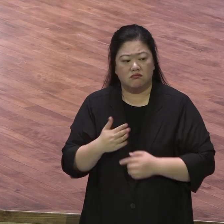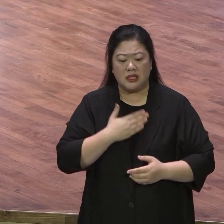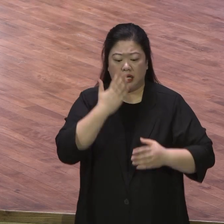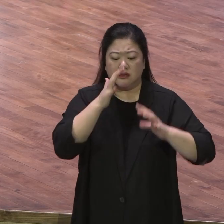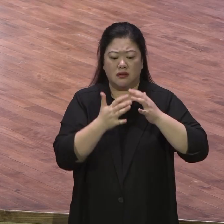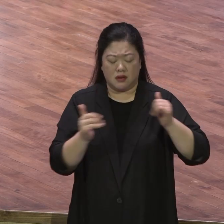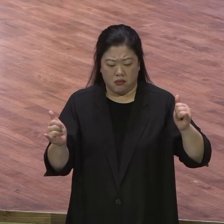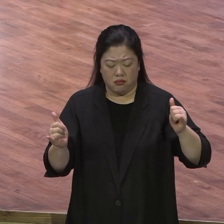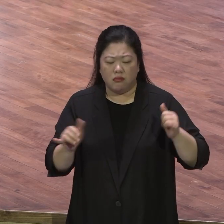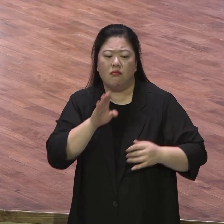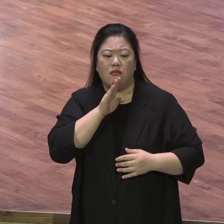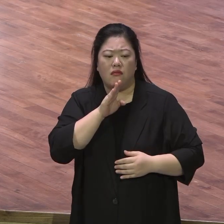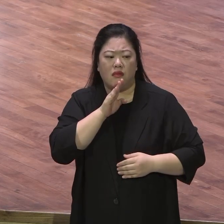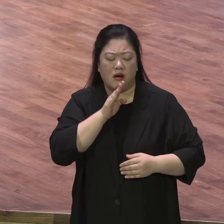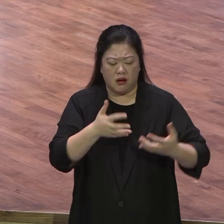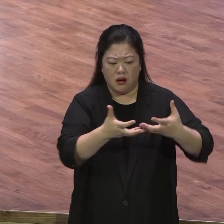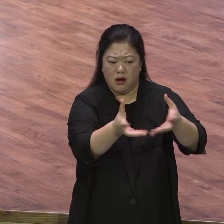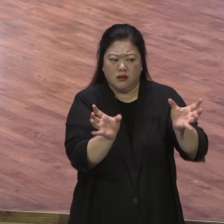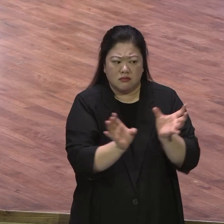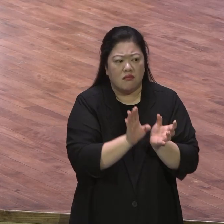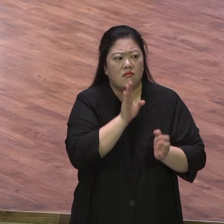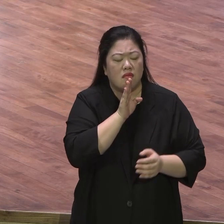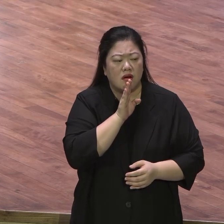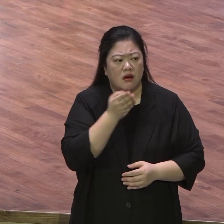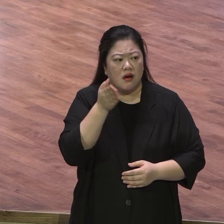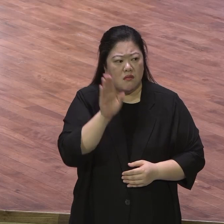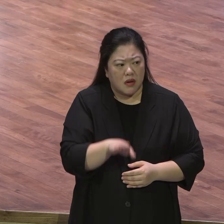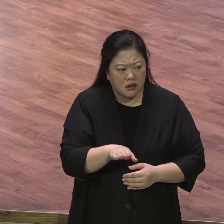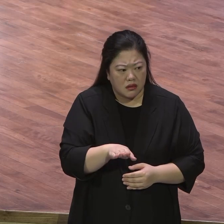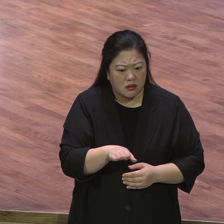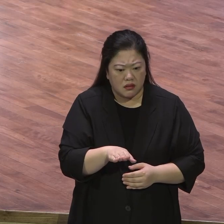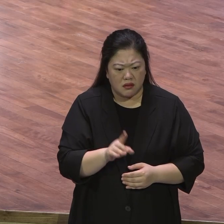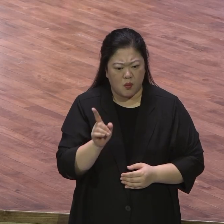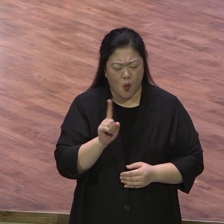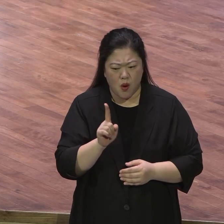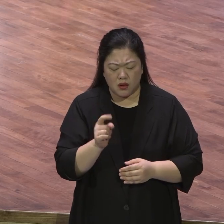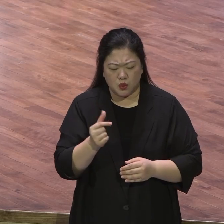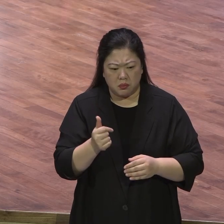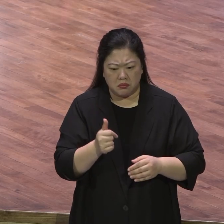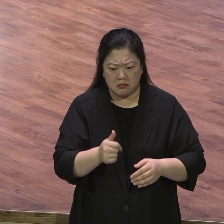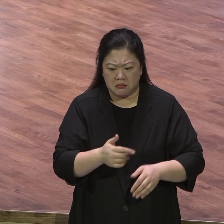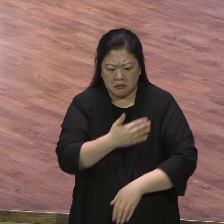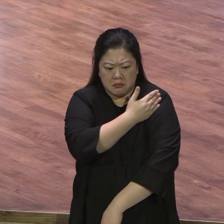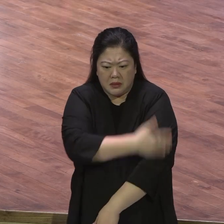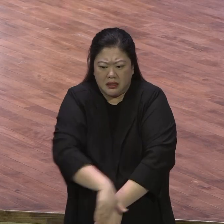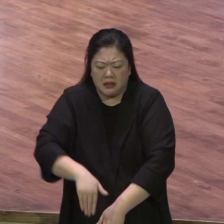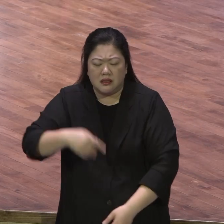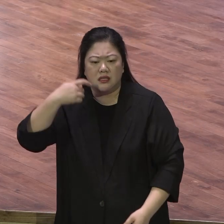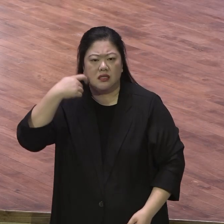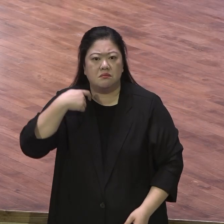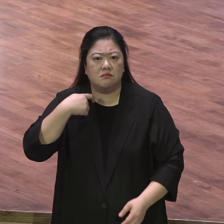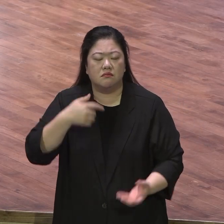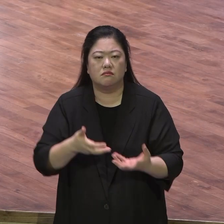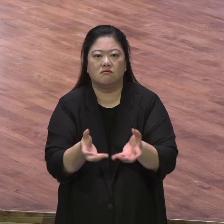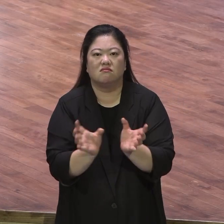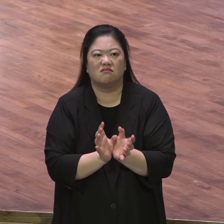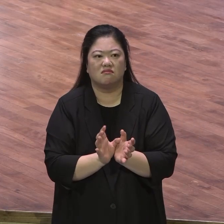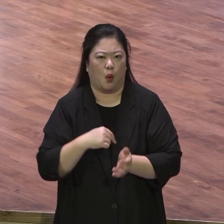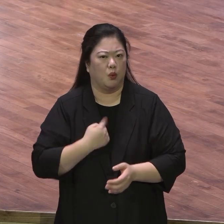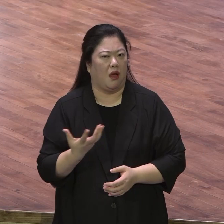소외되어 있었던 르브엔 르브엔 지파 출신들과 당을 만들었어 그리고